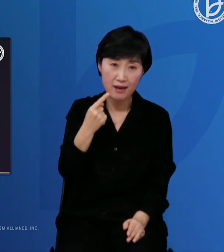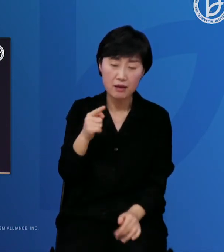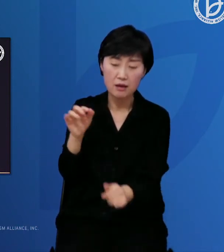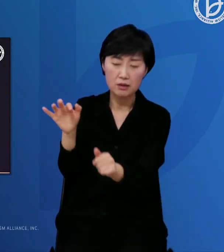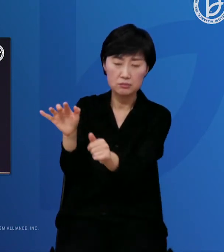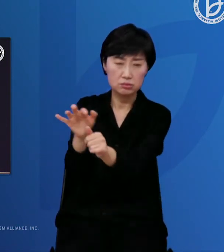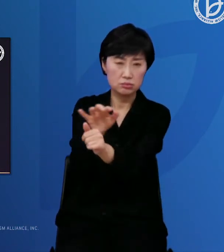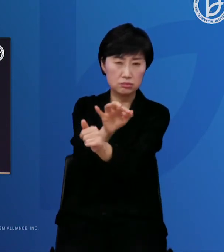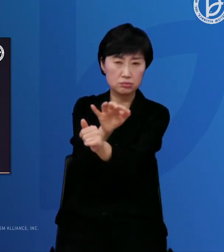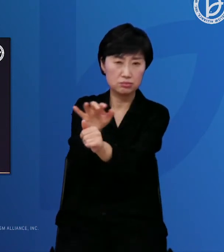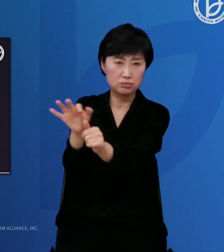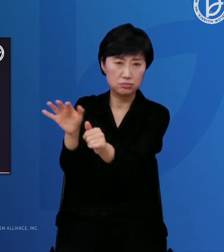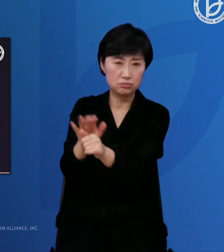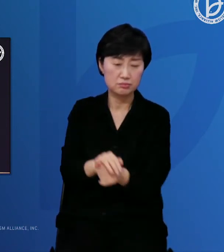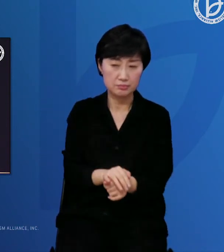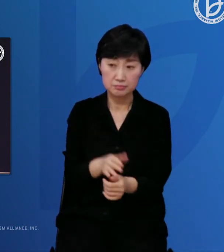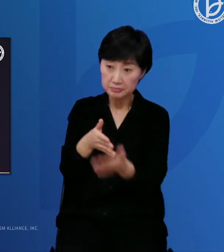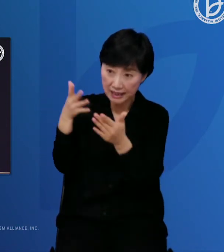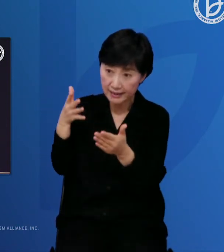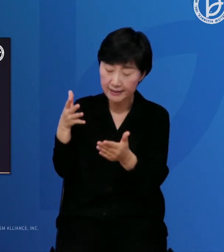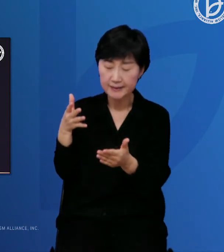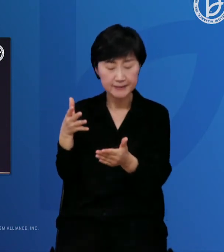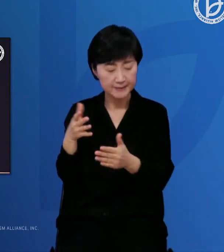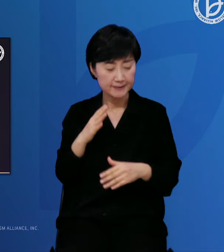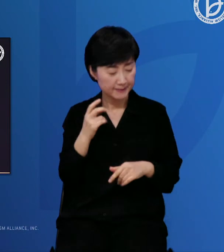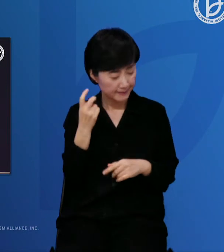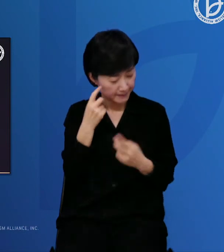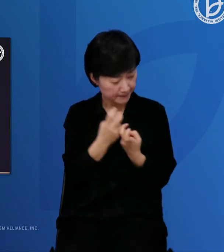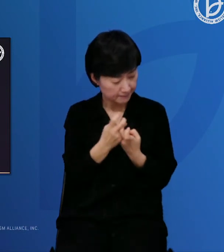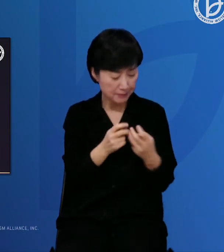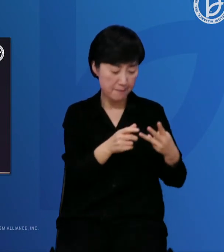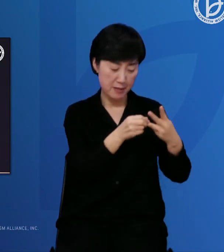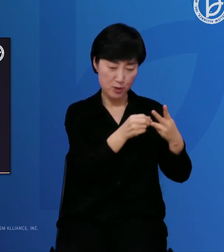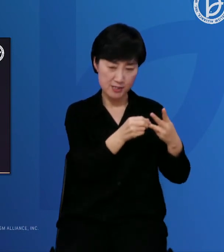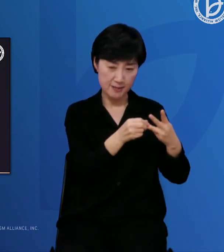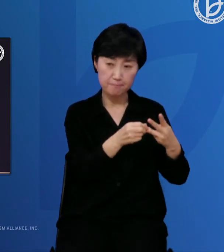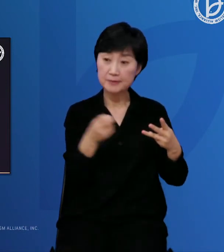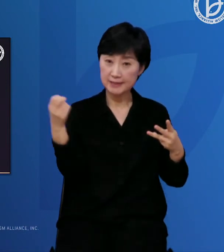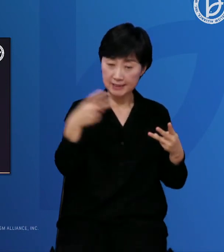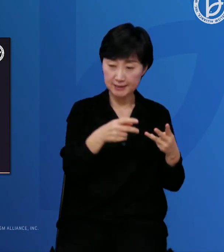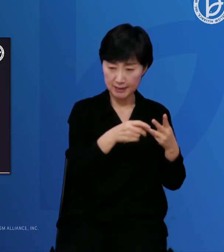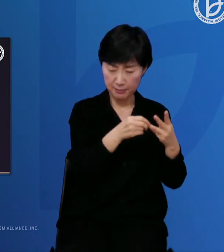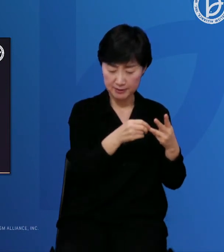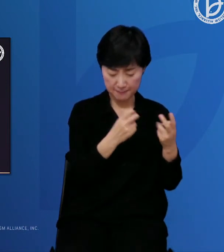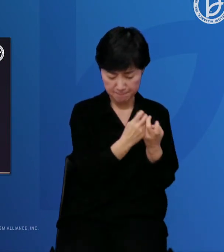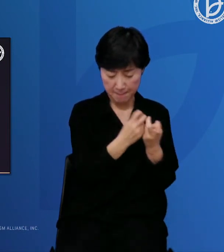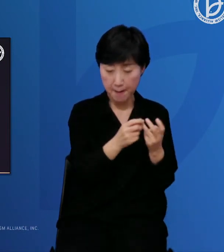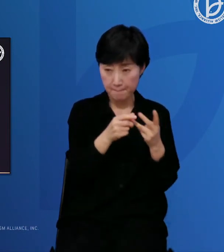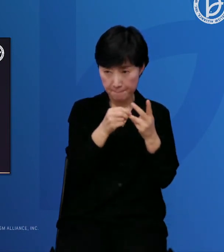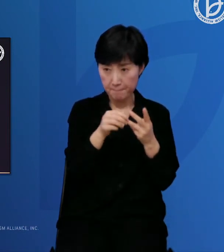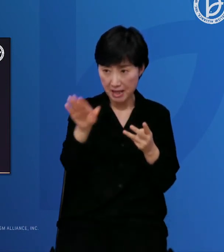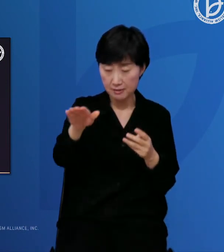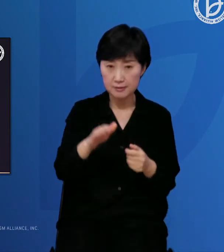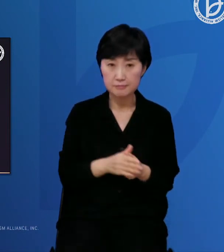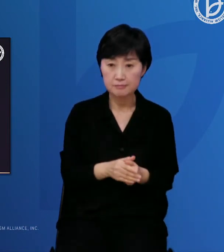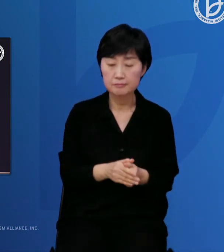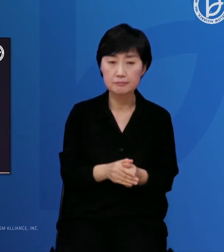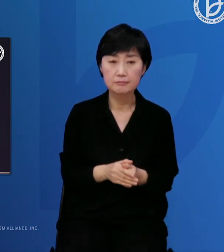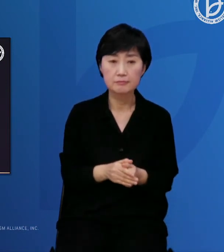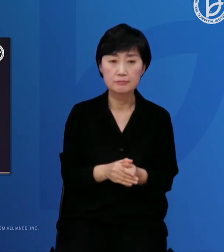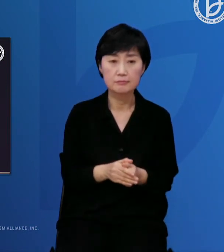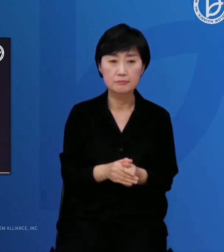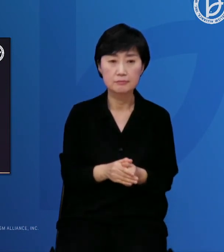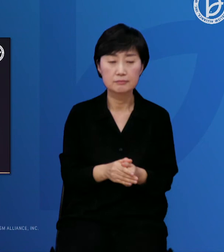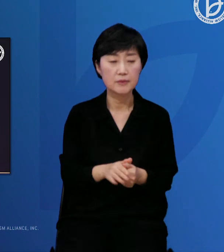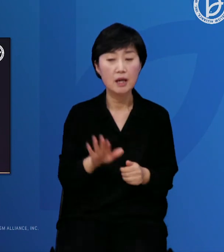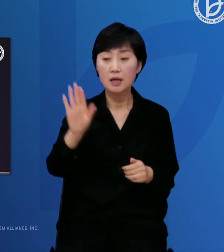through the angels. 그래도 안 되니까 마지막으로 나온 게 뭡니까? And when he fails in that, what's the final test that he brings before him? 모든 것